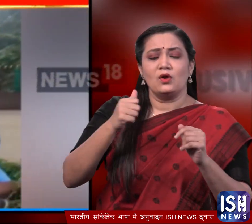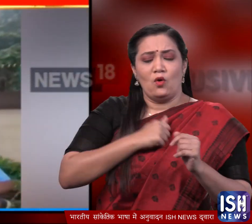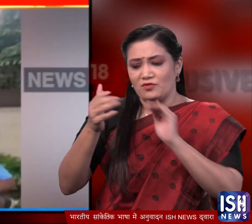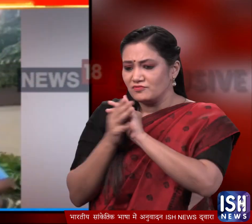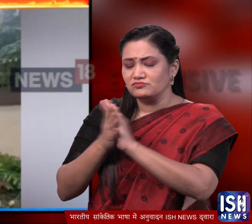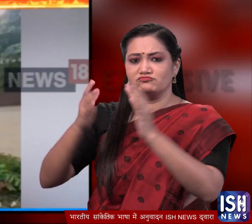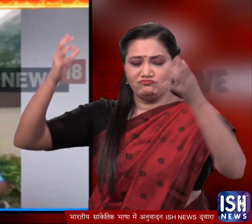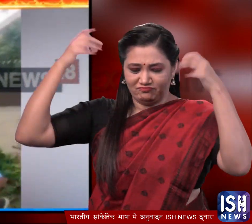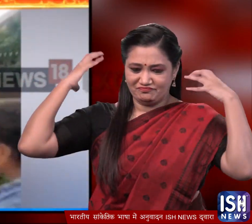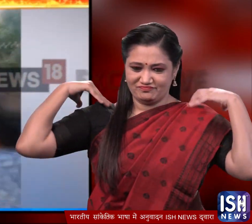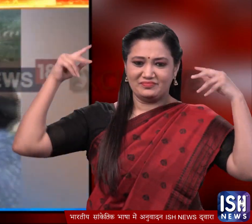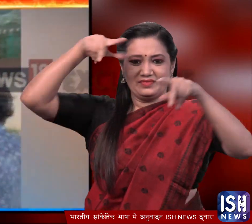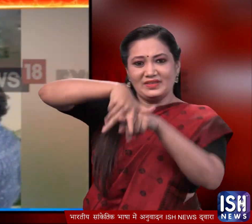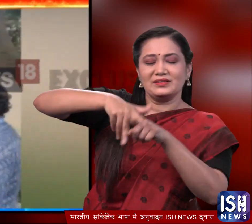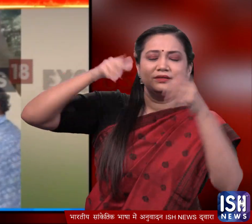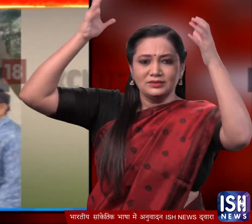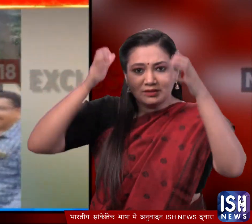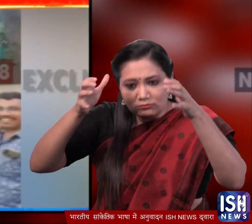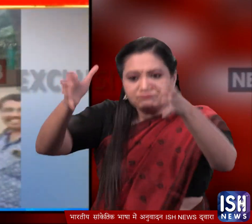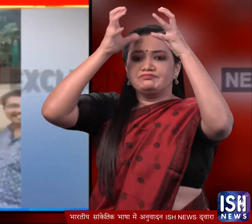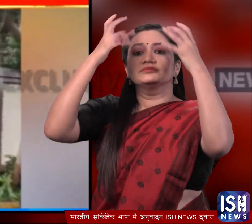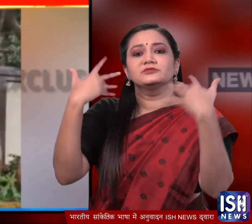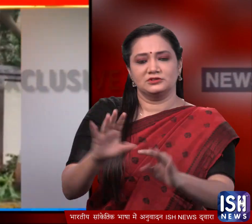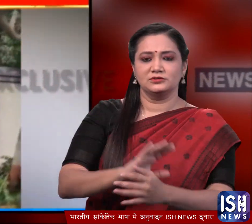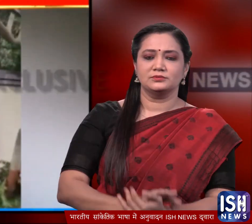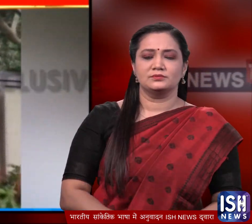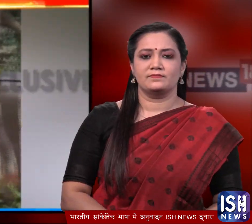अपने साथी को कंधों पर उठा लिया, तब जाकर ये लोग मटकी फोड़ पाए।